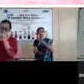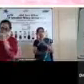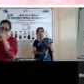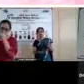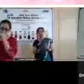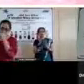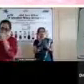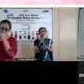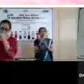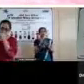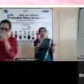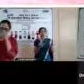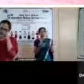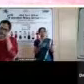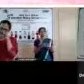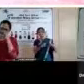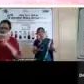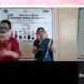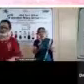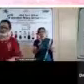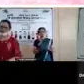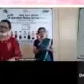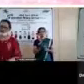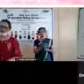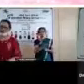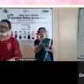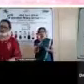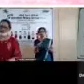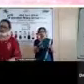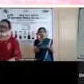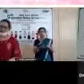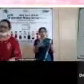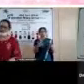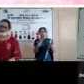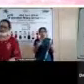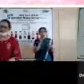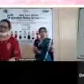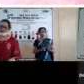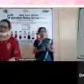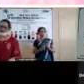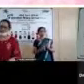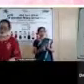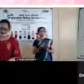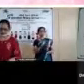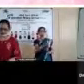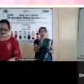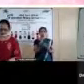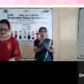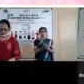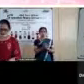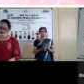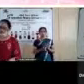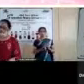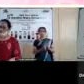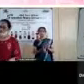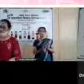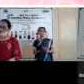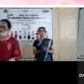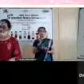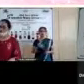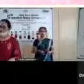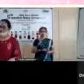प्रतिभाओं से वंचित रह जाते हैं। उन्हें एक प्रकार का मंच चाहिए जिसमें उनकी प्रतिभाएं नजर आए और एक बार